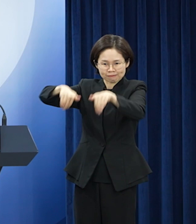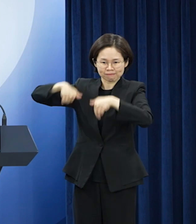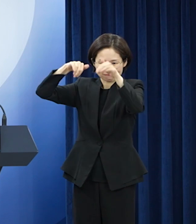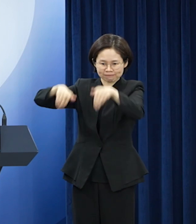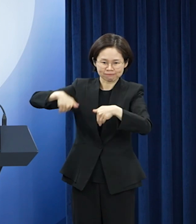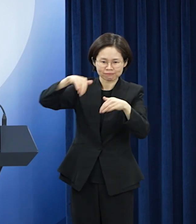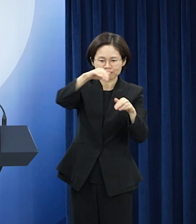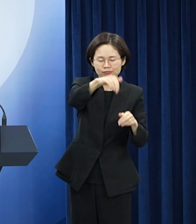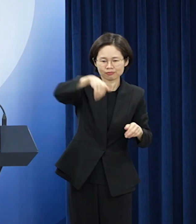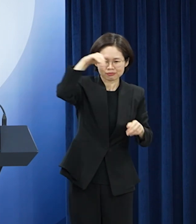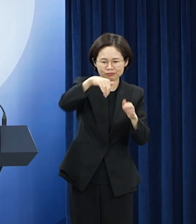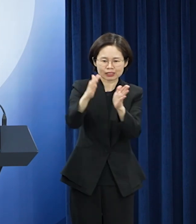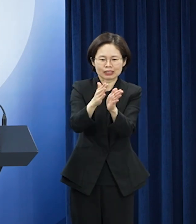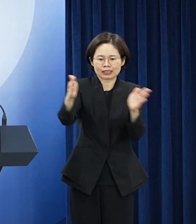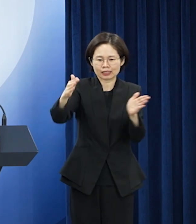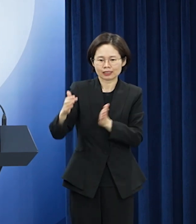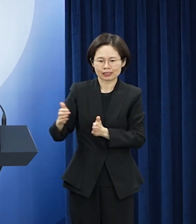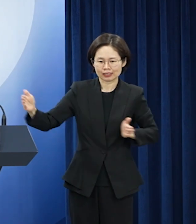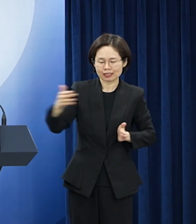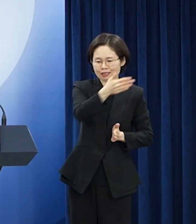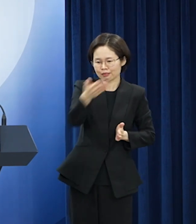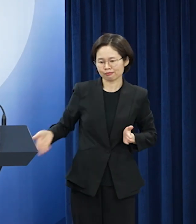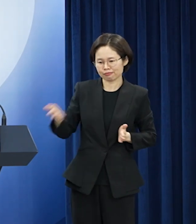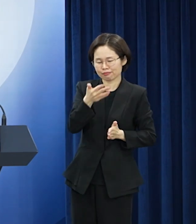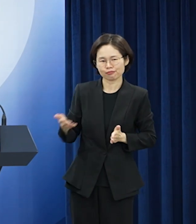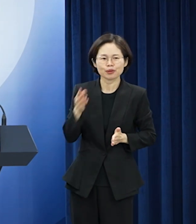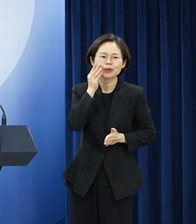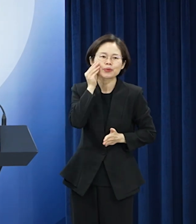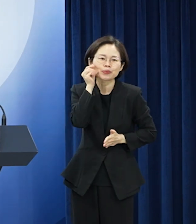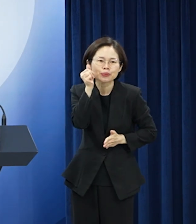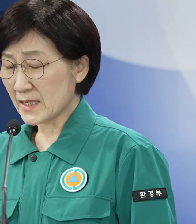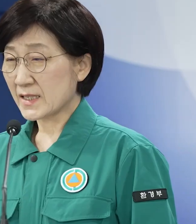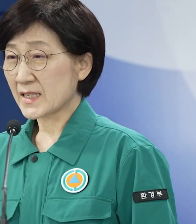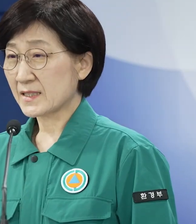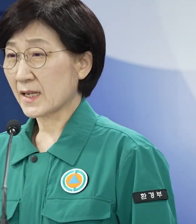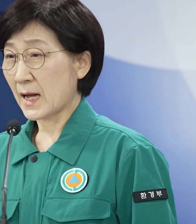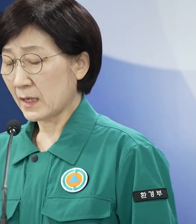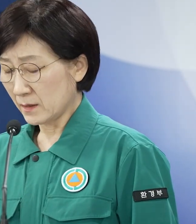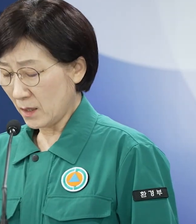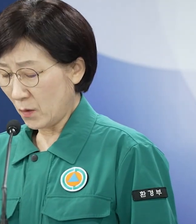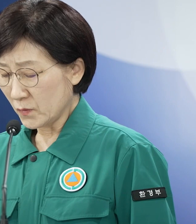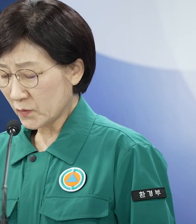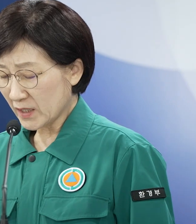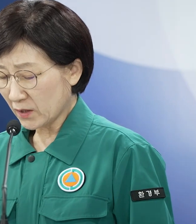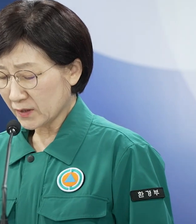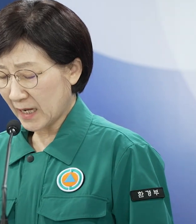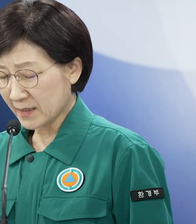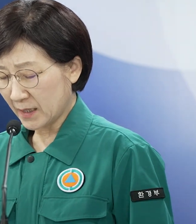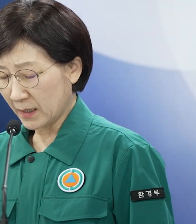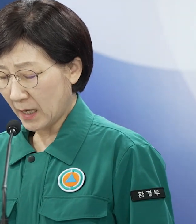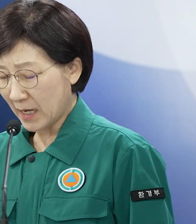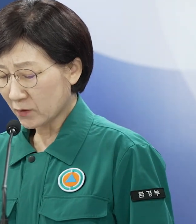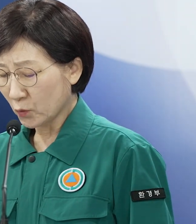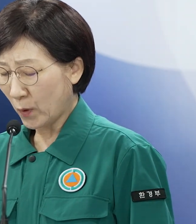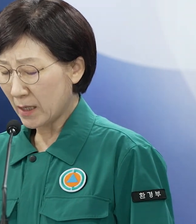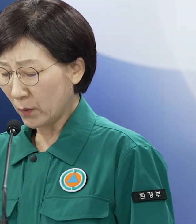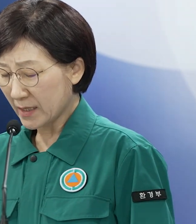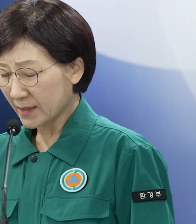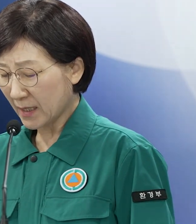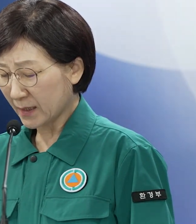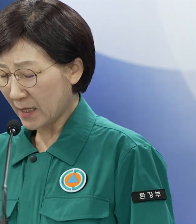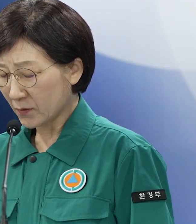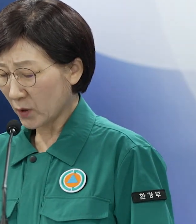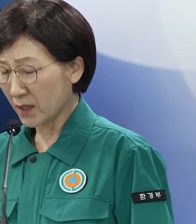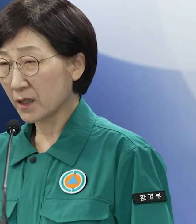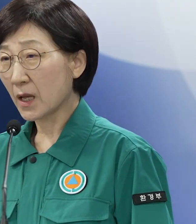등을 홍수기 전까지 최대한 완료하겠습니다. 또한 지자체가 홍수기 전까지 하수